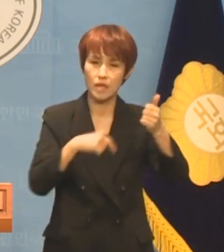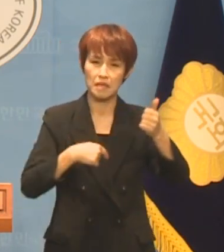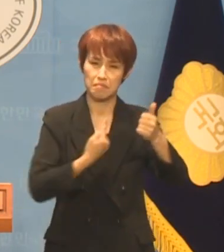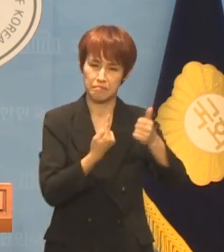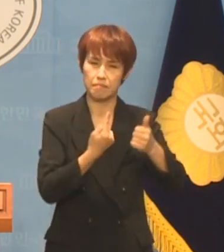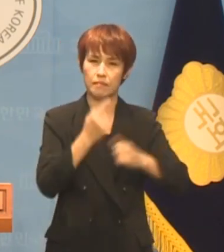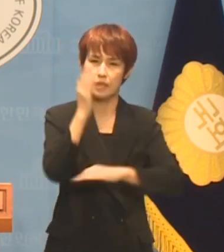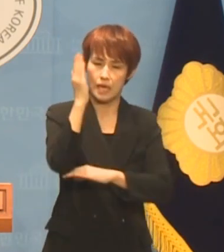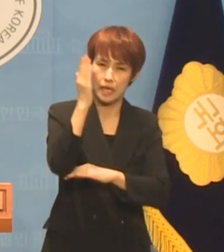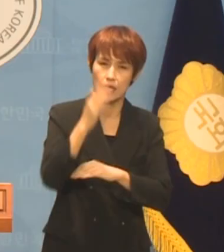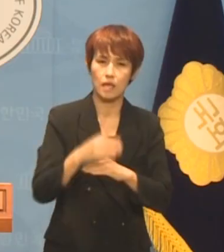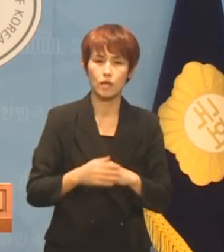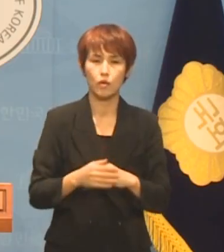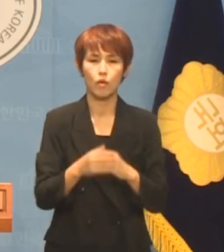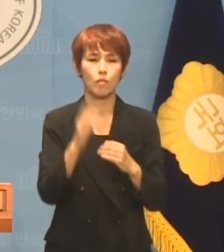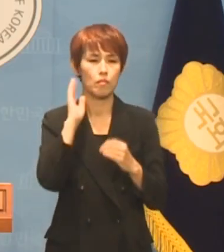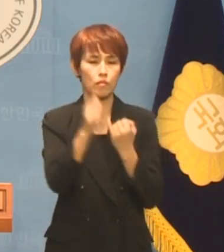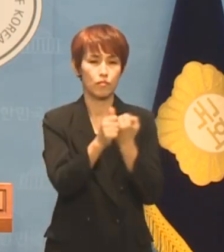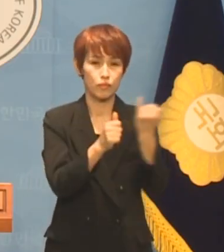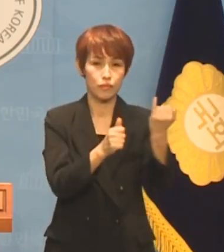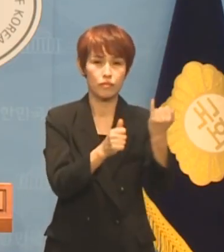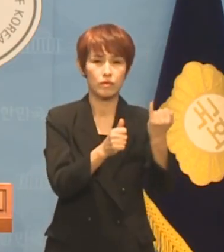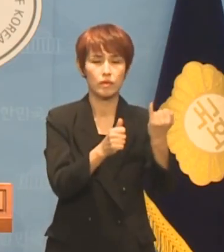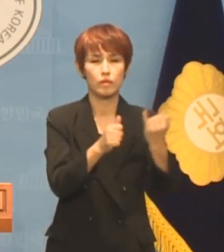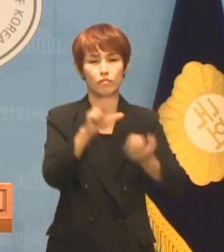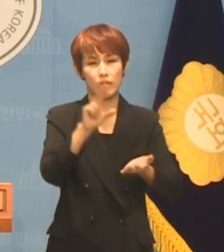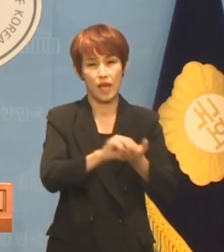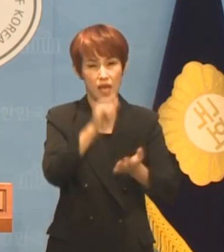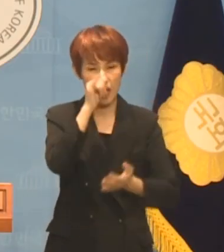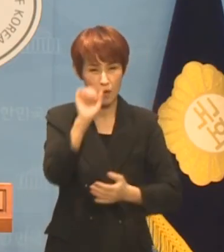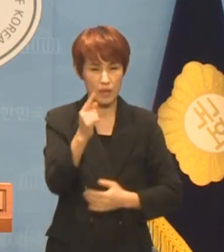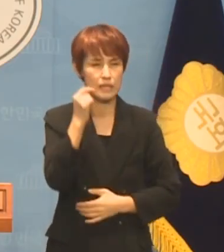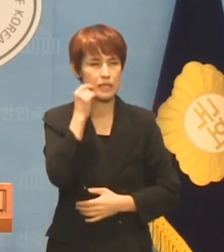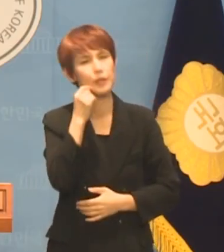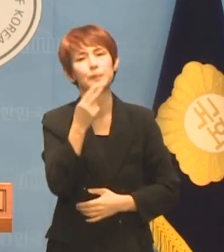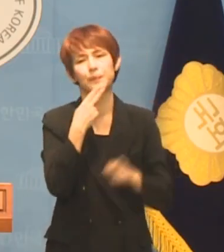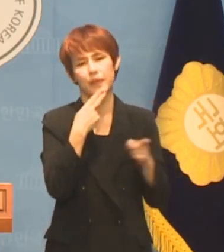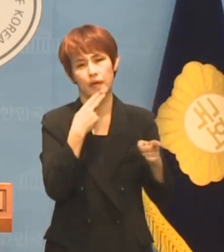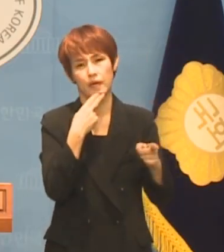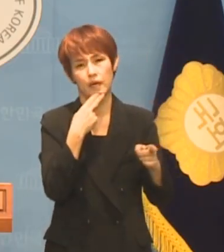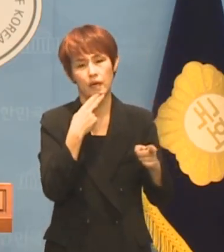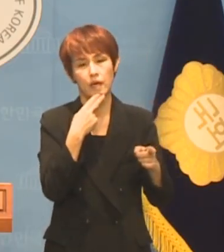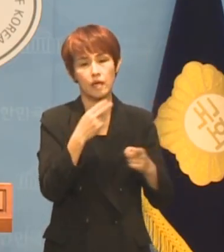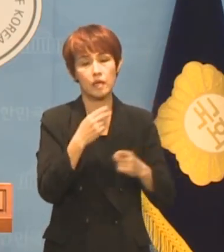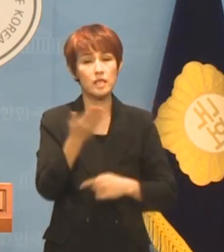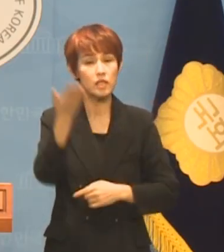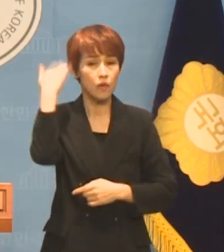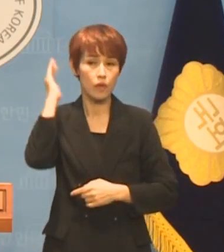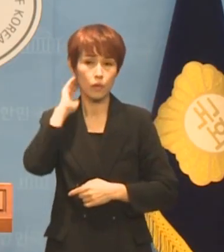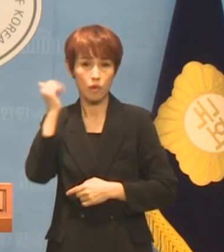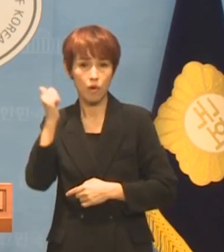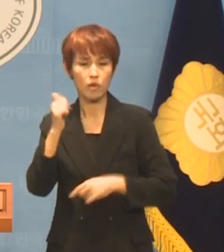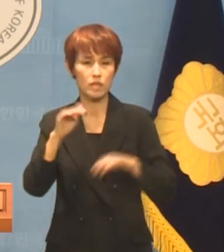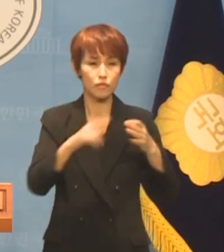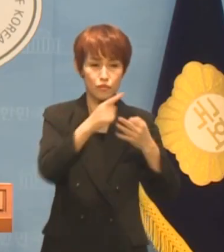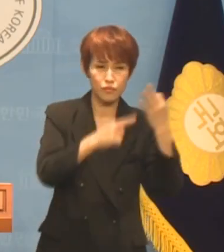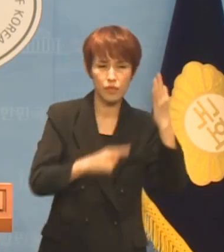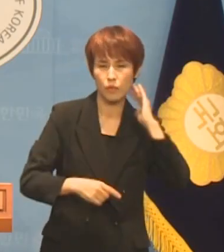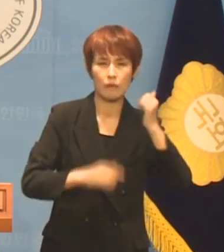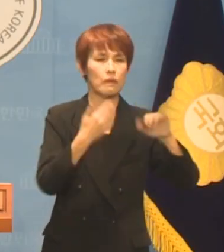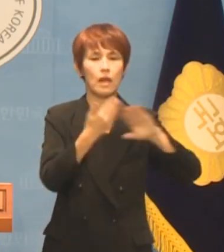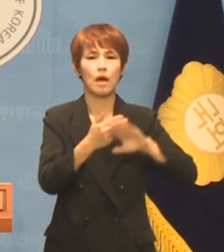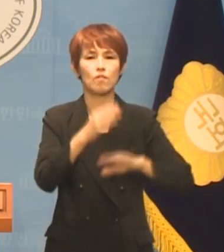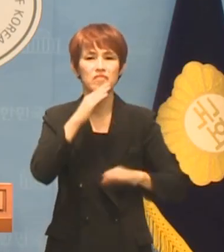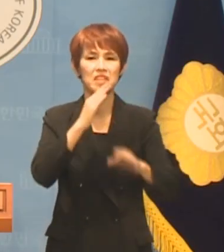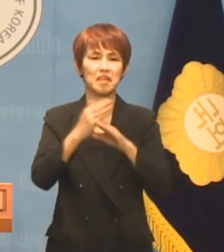언행과 김건희의 부패 스캔들로 아주 인기가 없다는 점, 이전의 대통령들과는 달리 북한에 대해서는